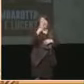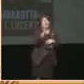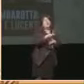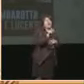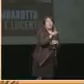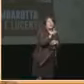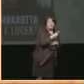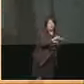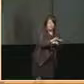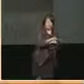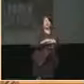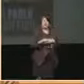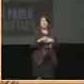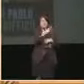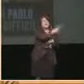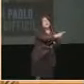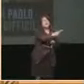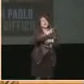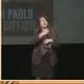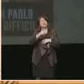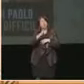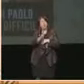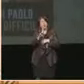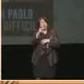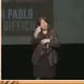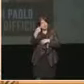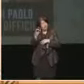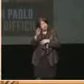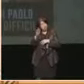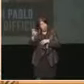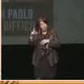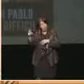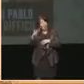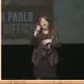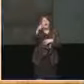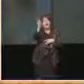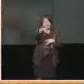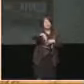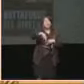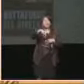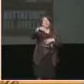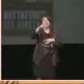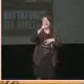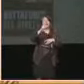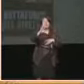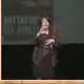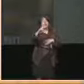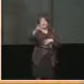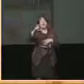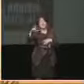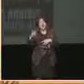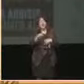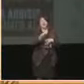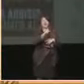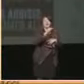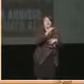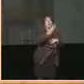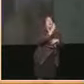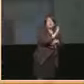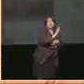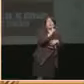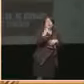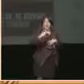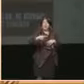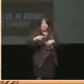Pietrangelo butta fuoco sull'elogio del Ribelle poi Diego De Silva Giancarlo De Cataldo De Giovanni Bruno Gambarotta ancora una volta per un grande